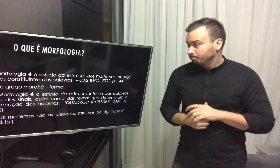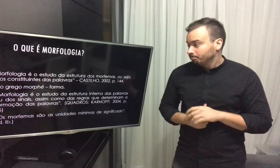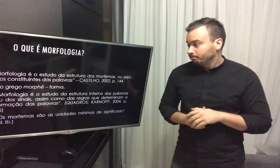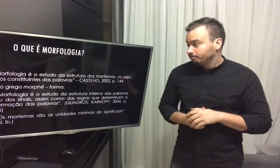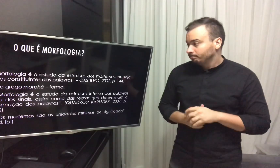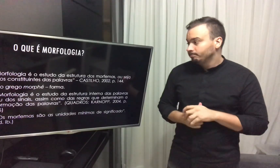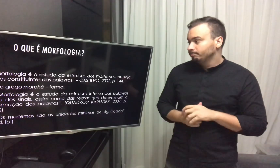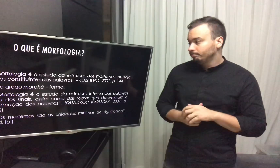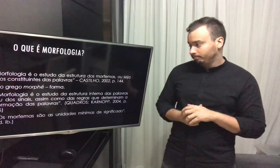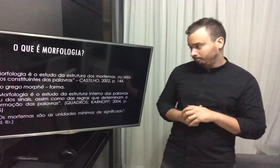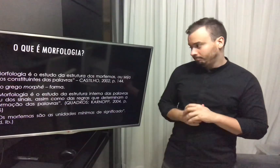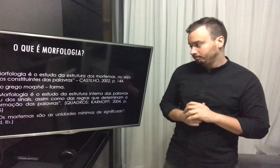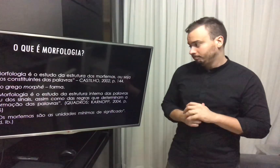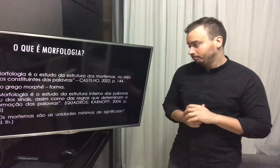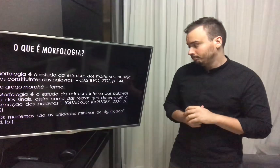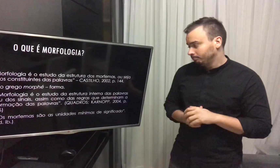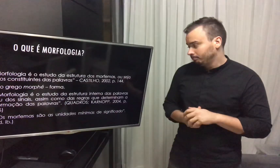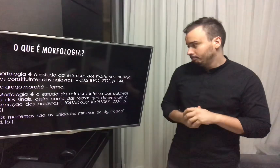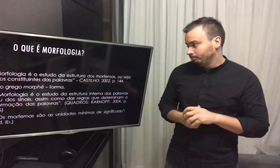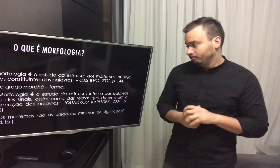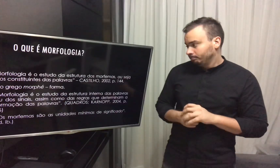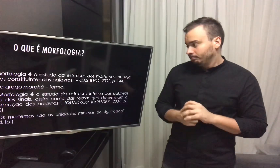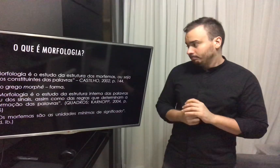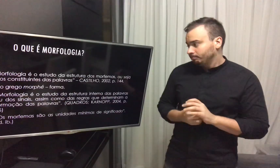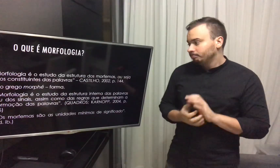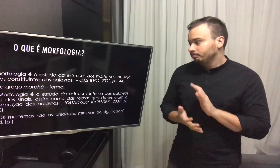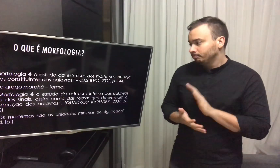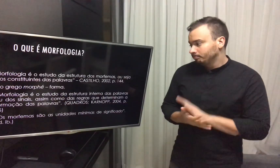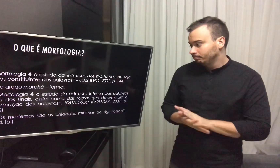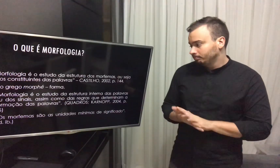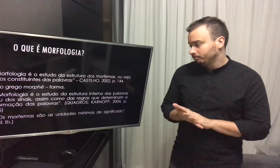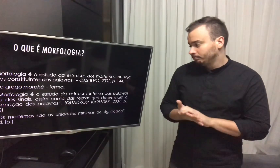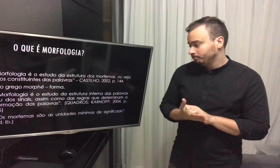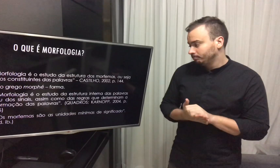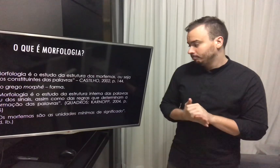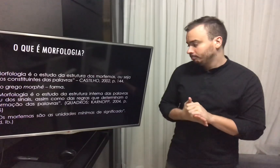Bem, podem ler um pouquinho, o slide está disponível.